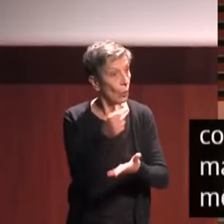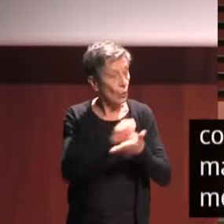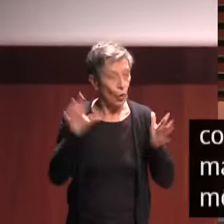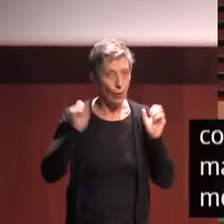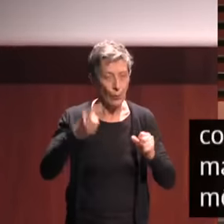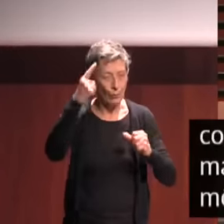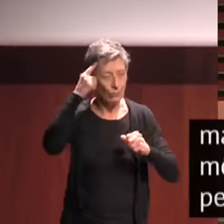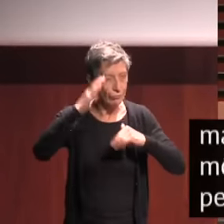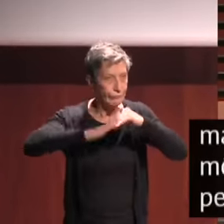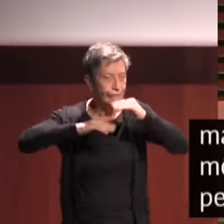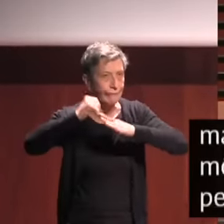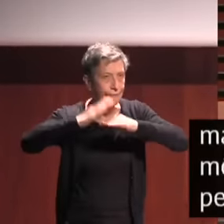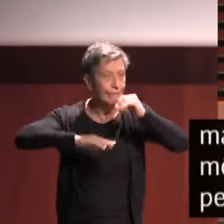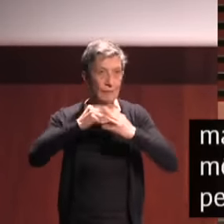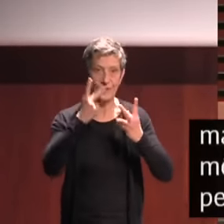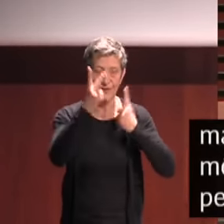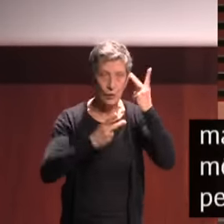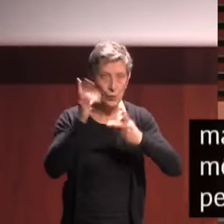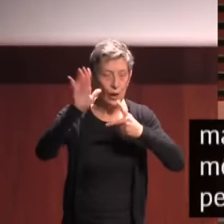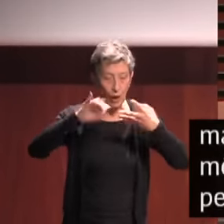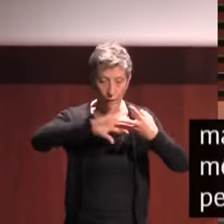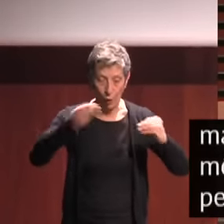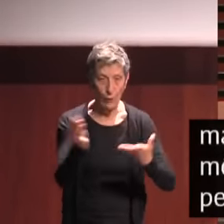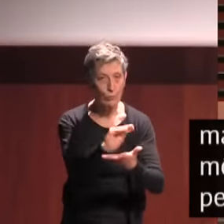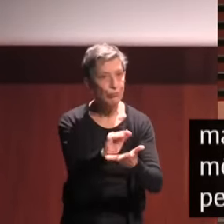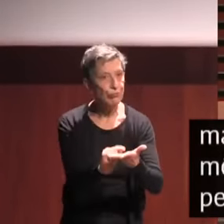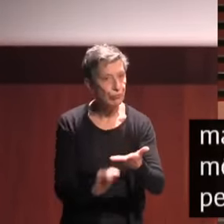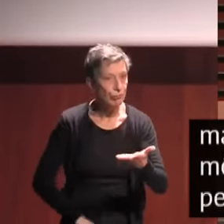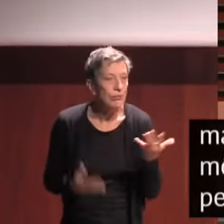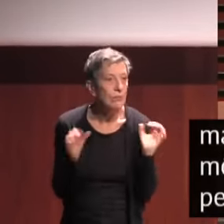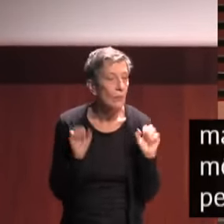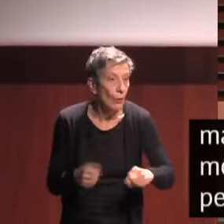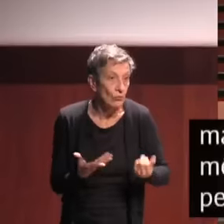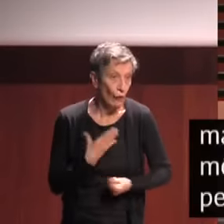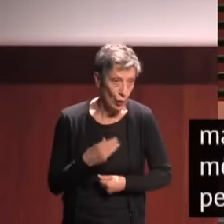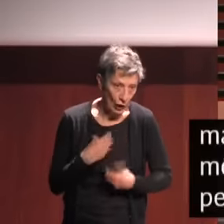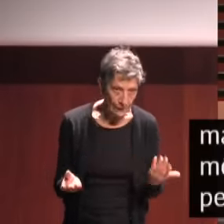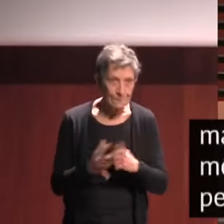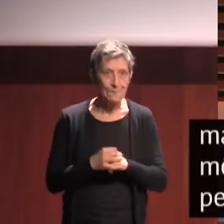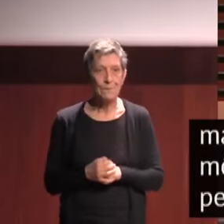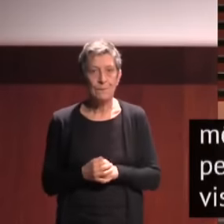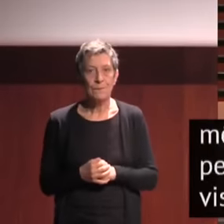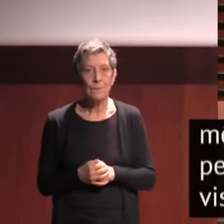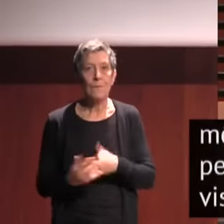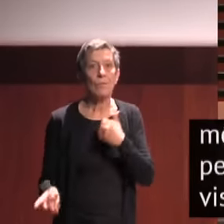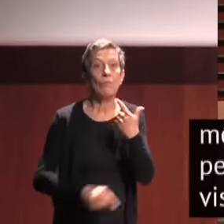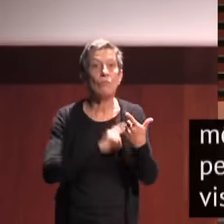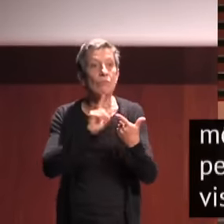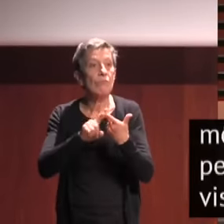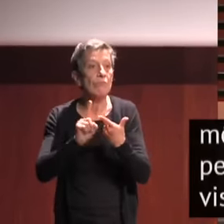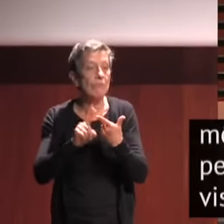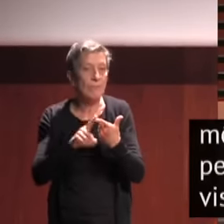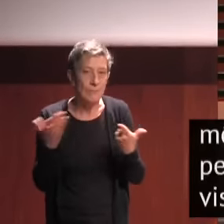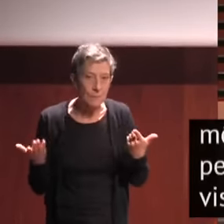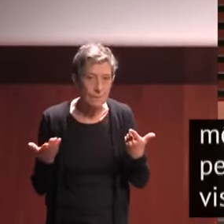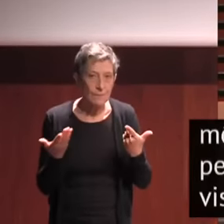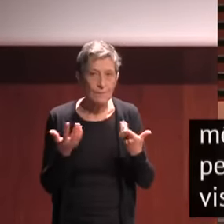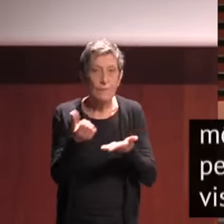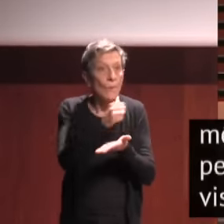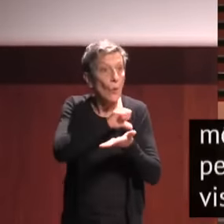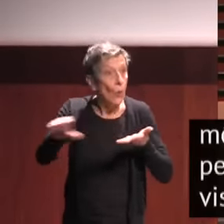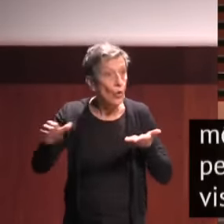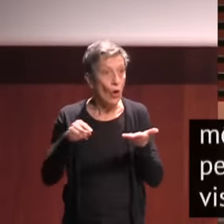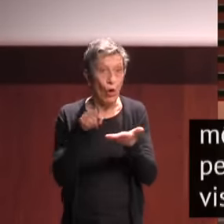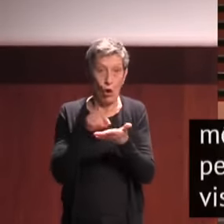visuelle et ensuite mettre en forme son récit sur papier ou en français. Nous avons une deuxième figure, que c'est l'auteur